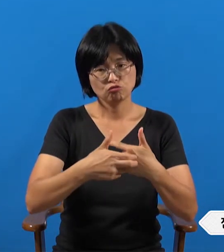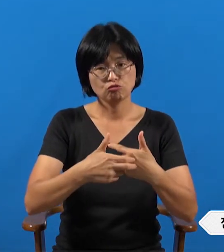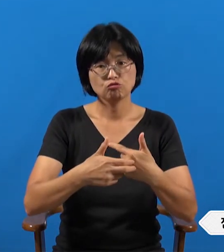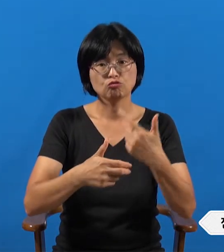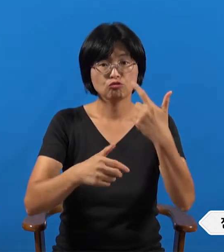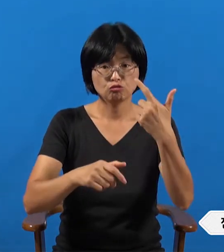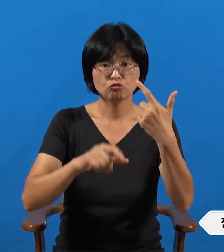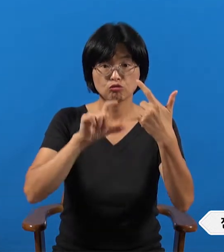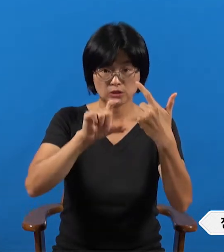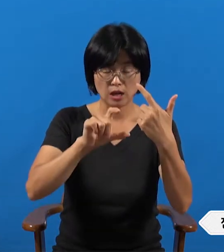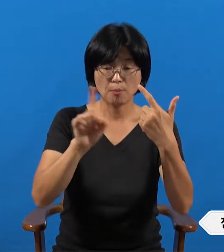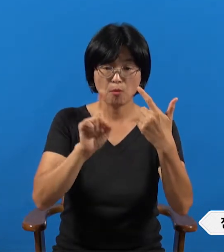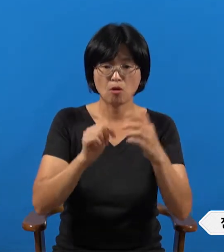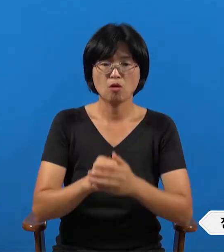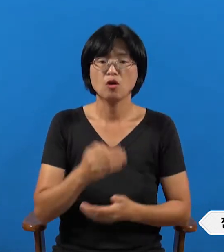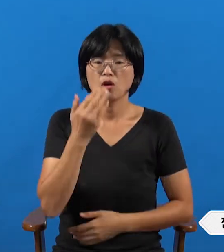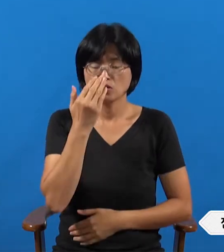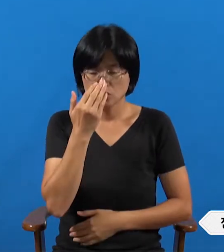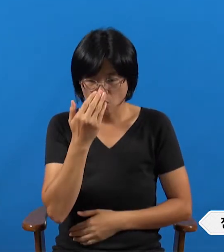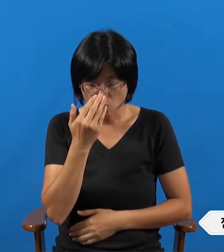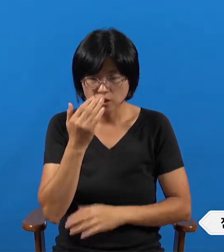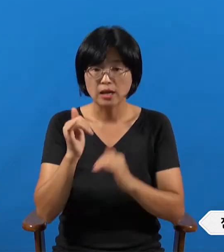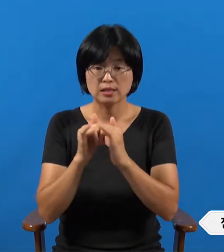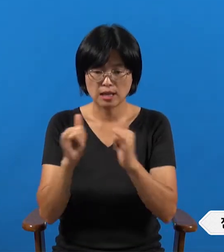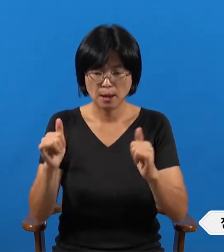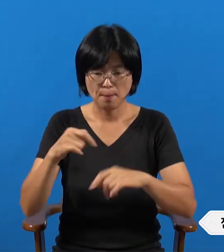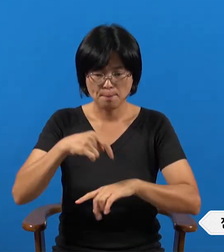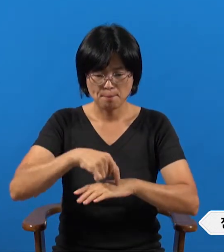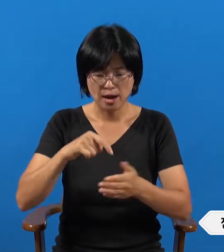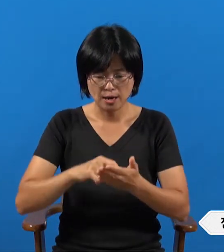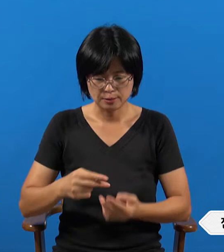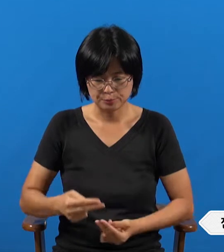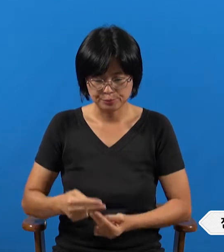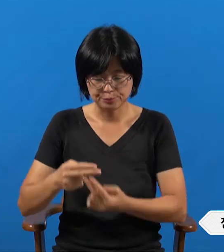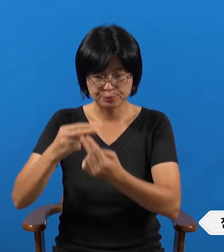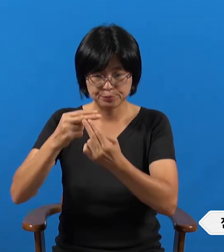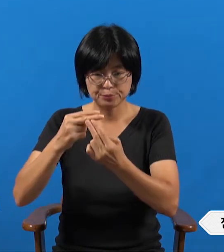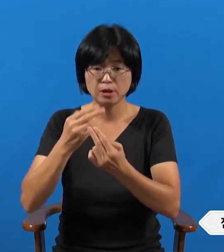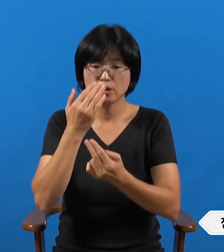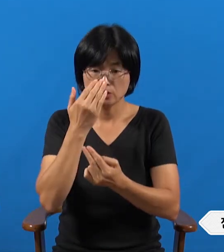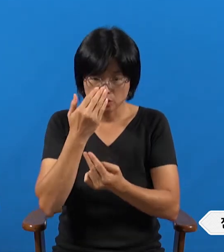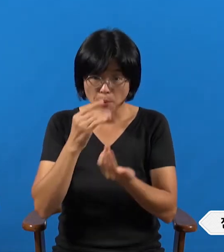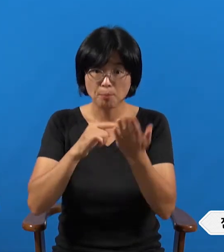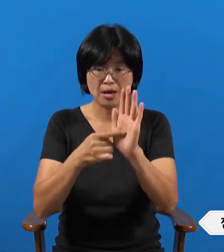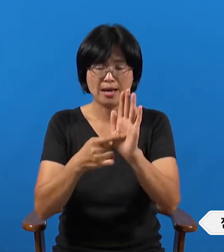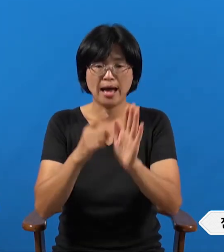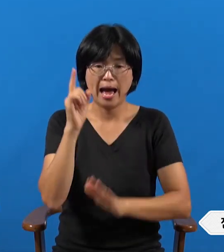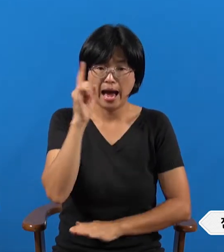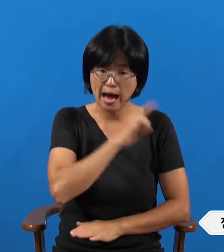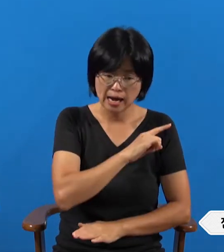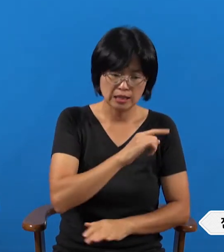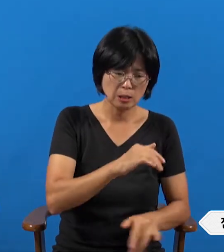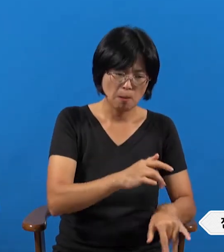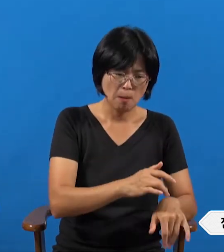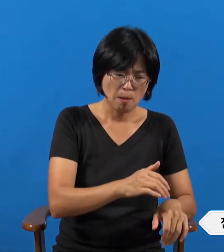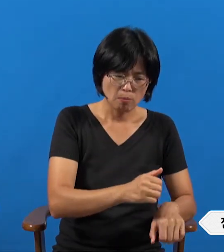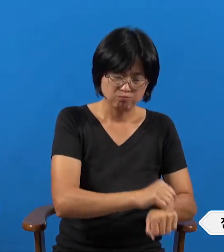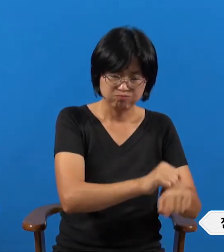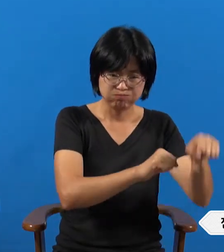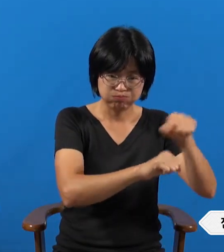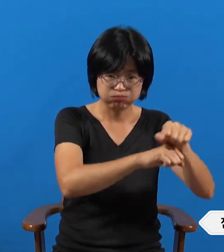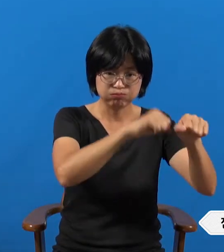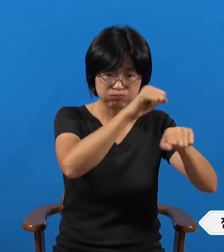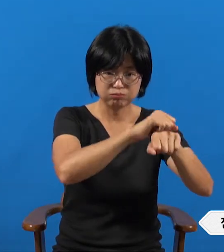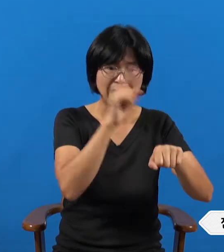우리에게 이렇게 말씀합니다. 선한 사람은 마음에 쌓은 선에서 선을 내고 악한 자는 그 쌓은 악에서